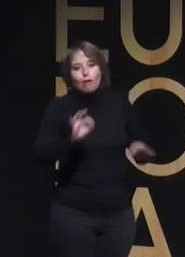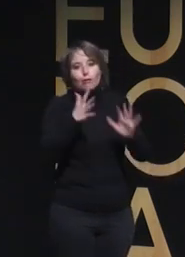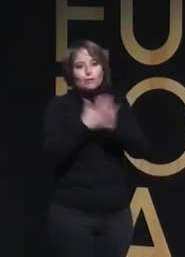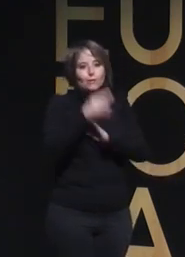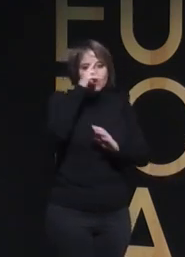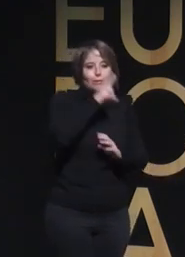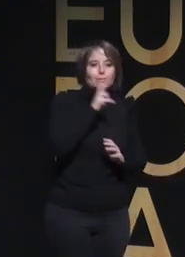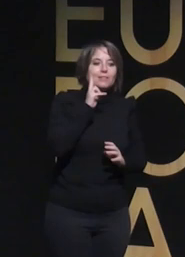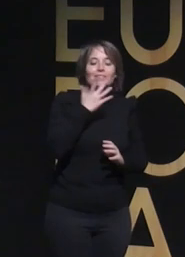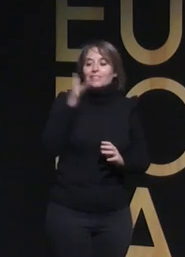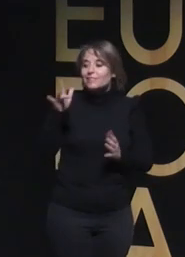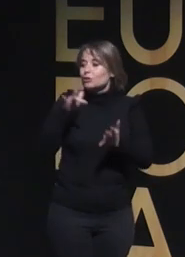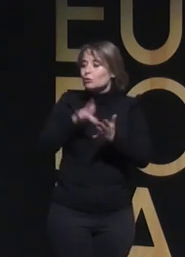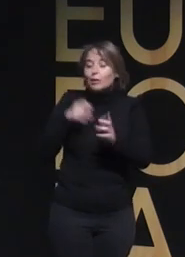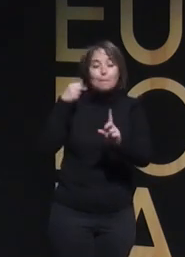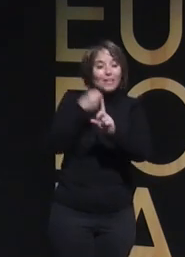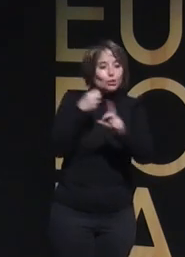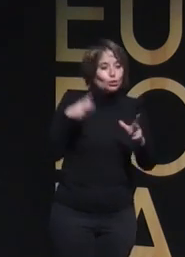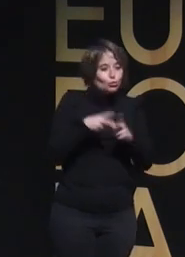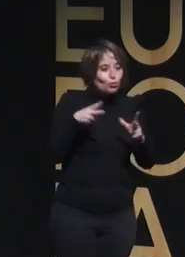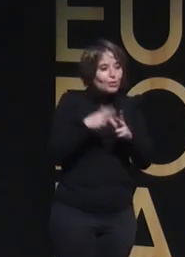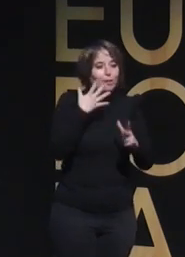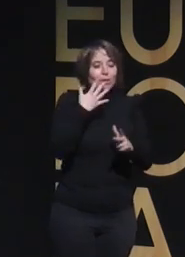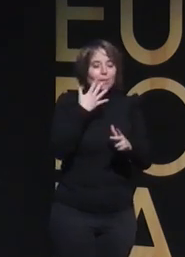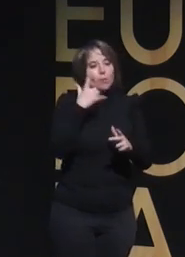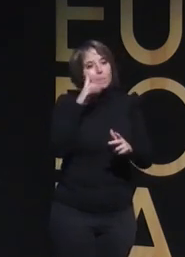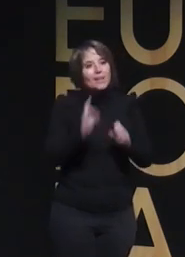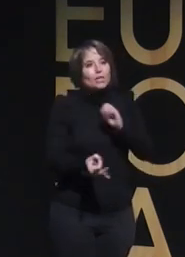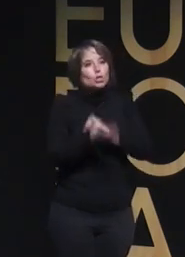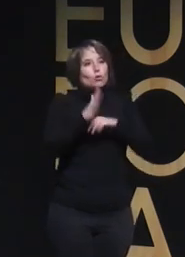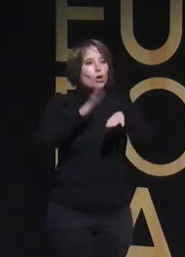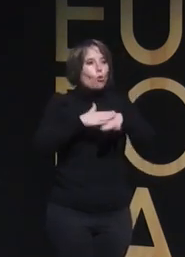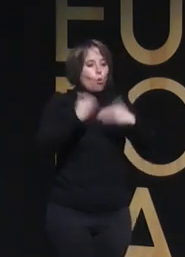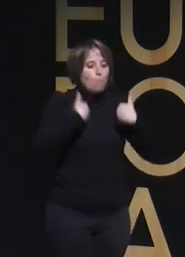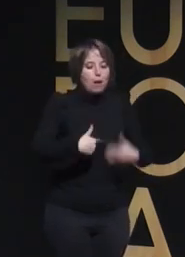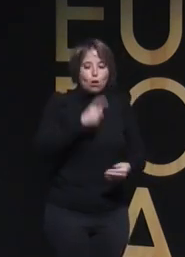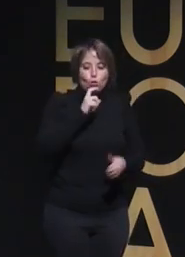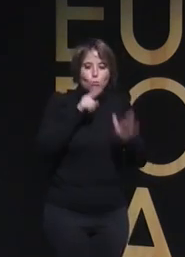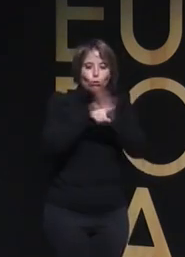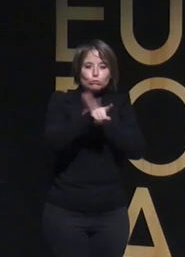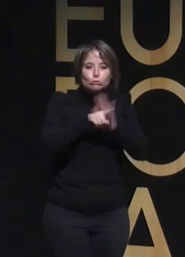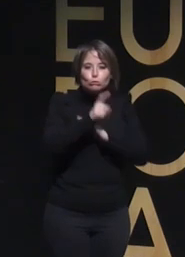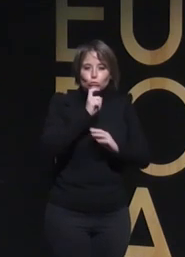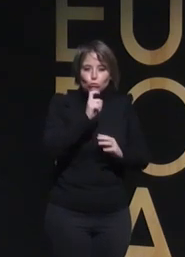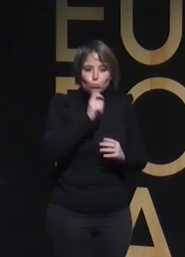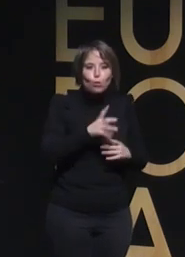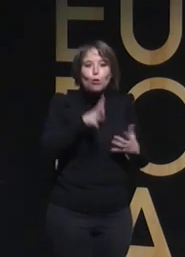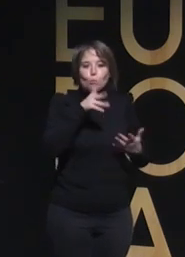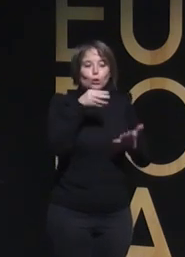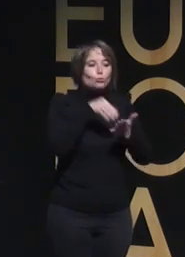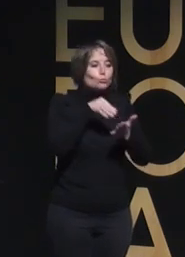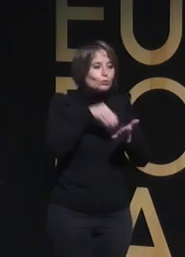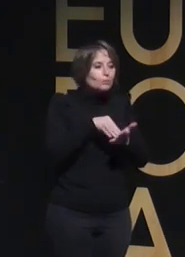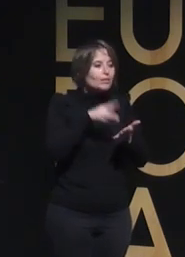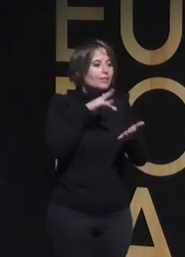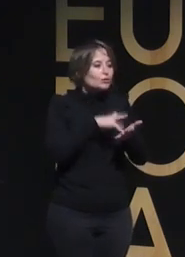bueno. Y si en esa presión social surge la culpa de cómo la gestionamos internamente también, ¿no? Pero por eso hay muchas veces muchos aitas y amás que al